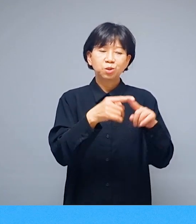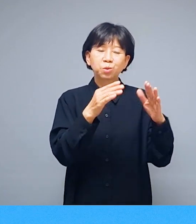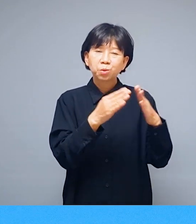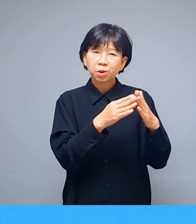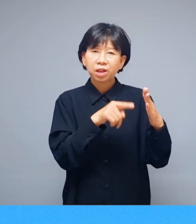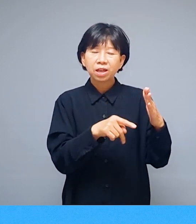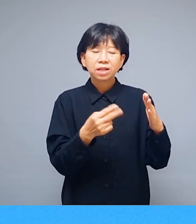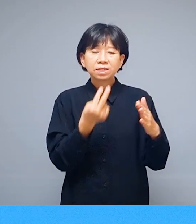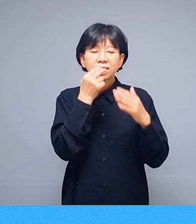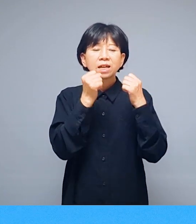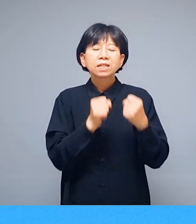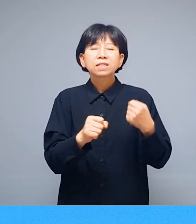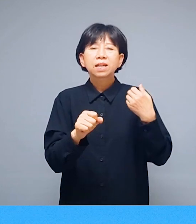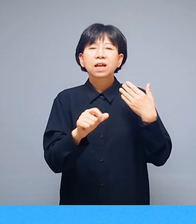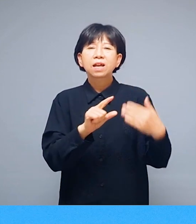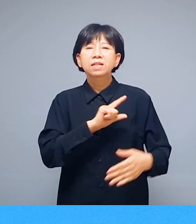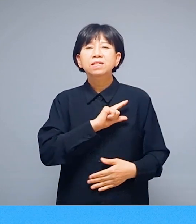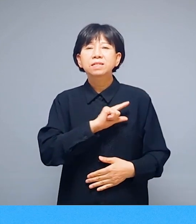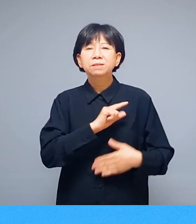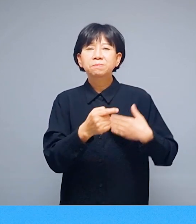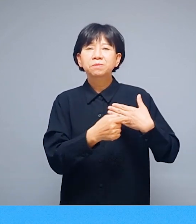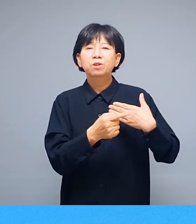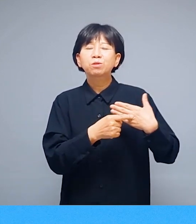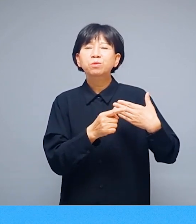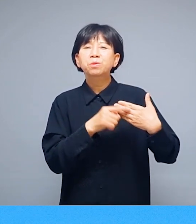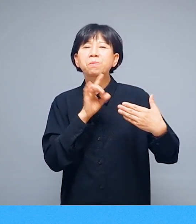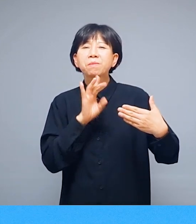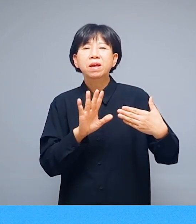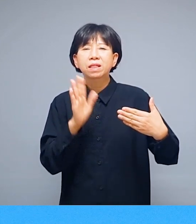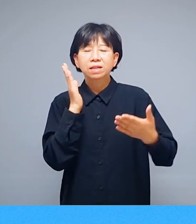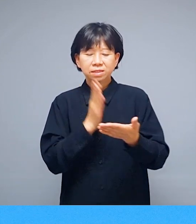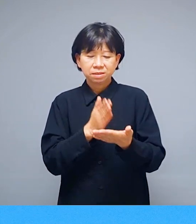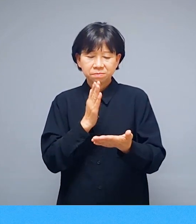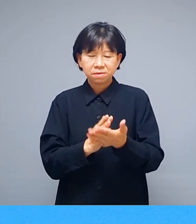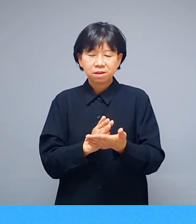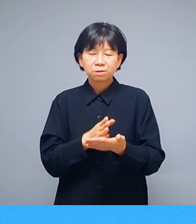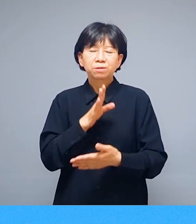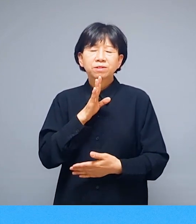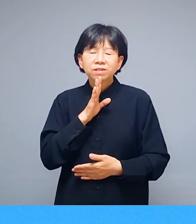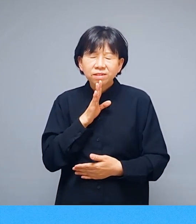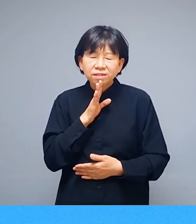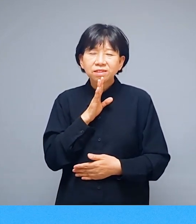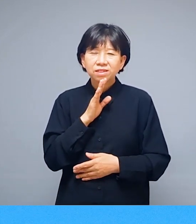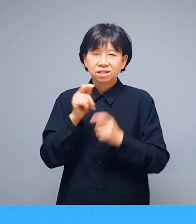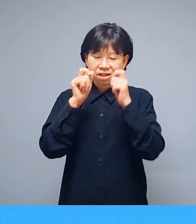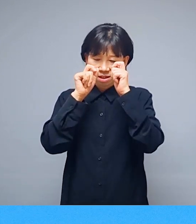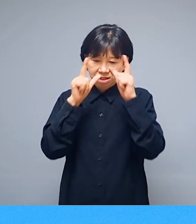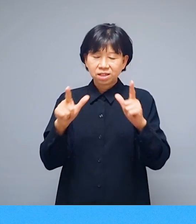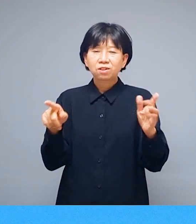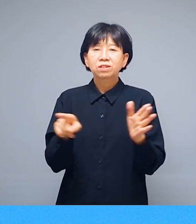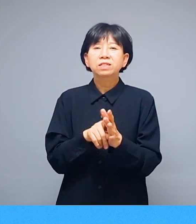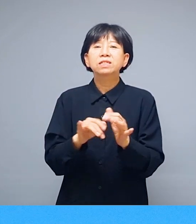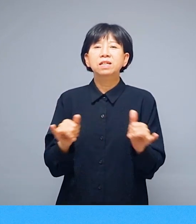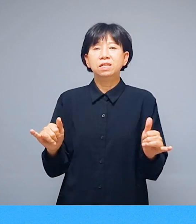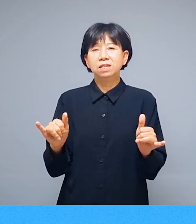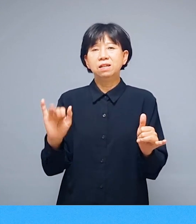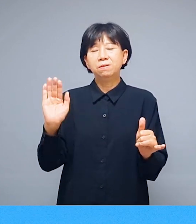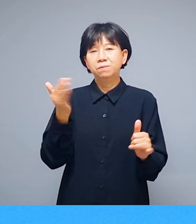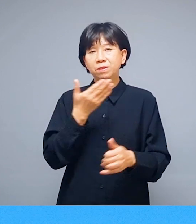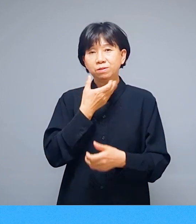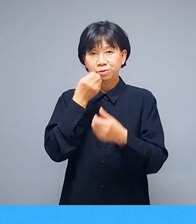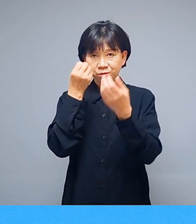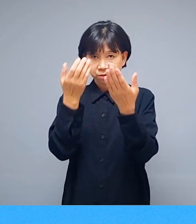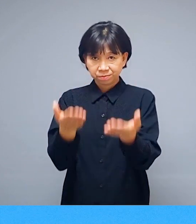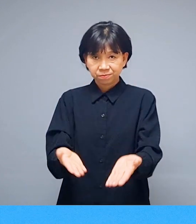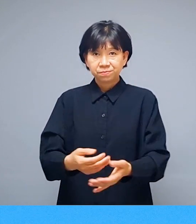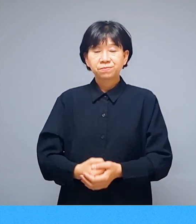이름만 잊지 말고 살아있는 영혼, 깨어있는 신앙인으로 회복되실 수 있기를 권면합니다.